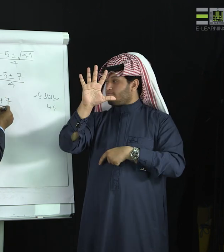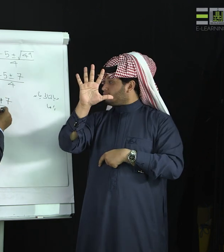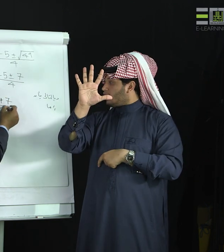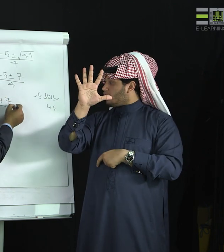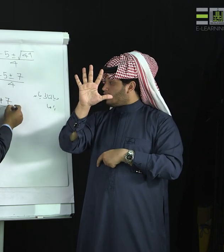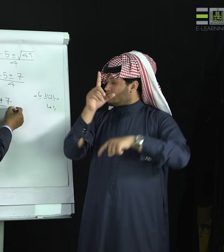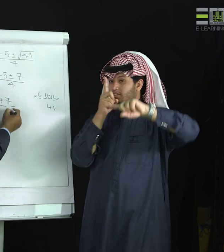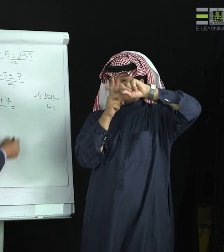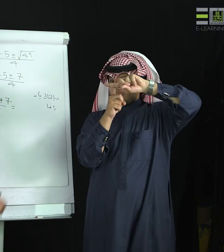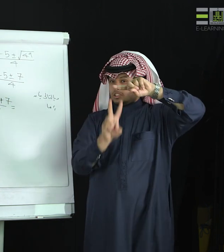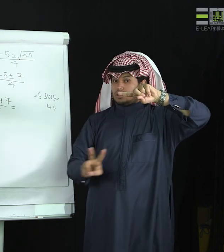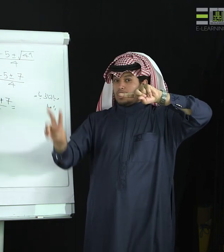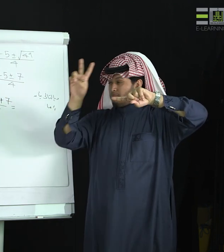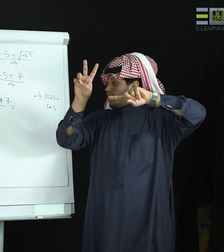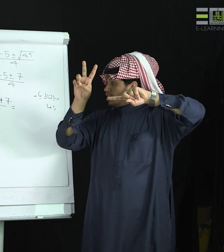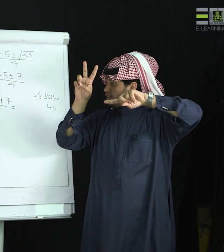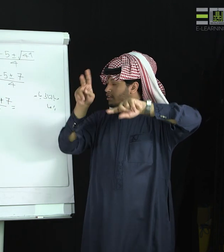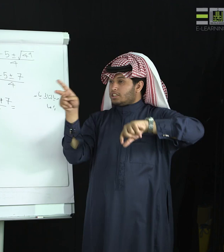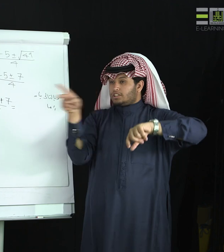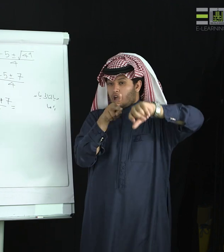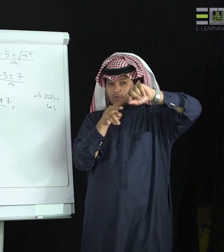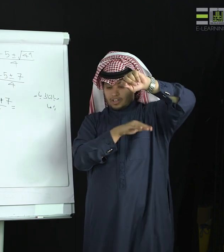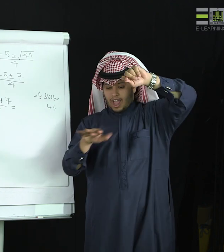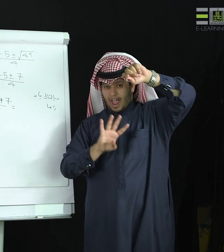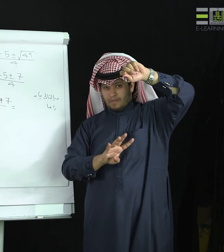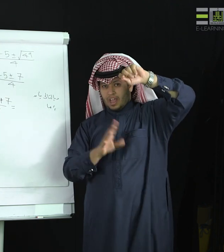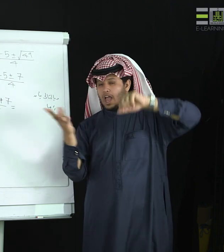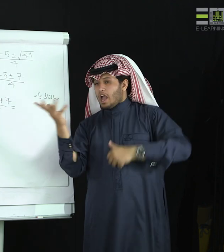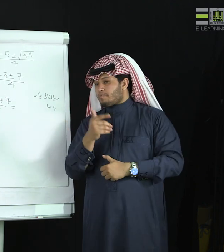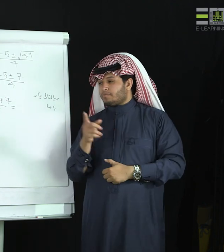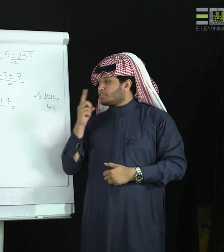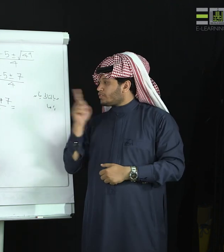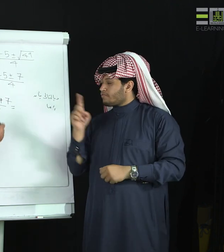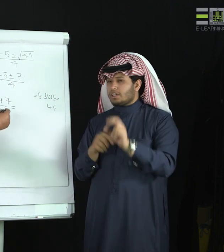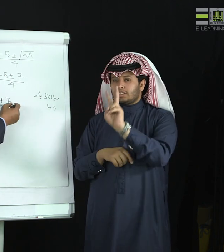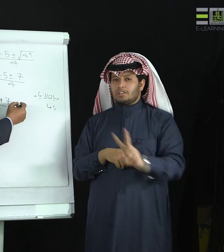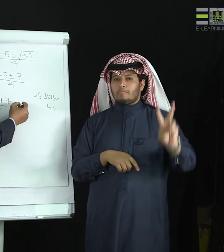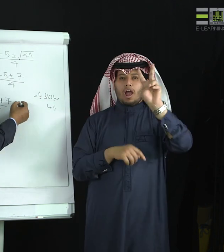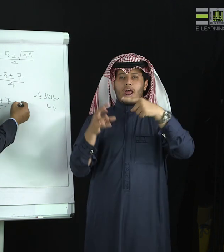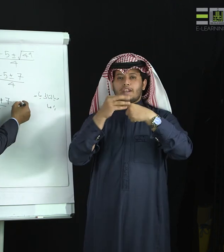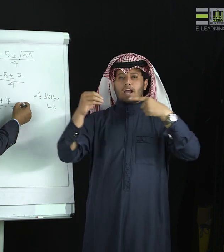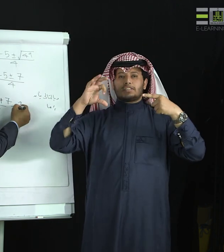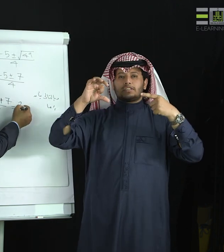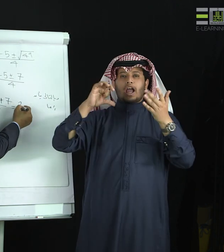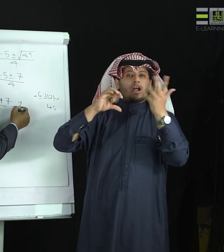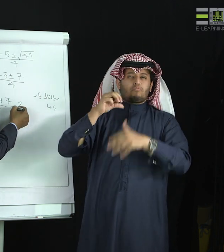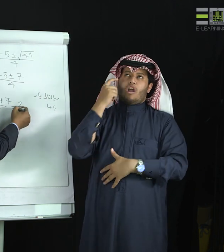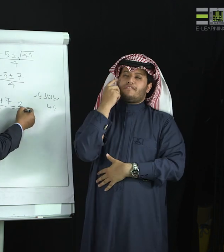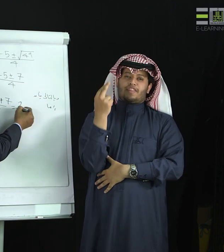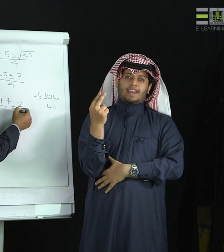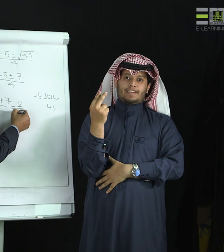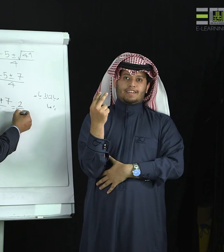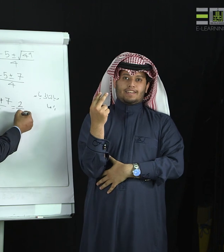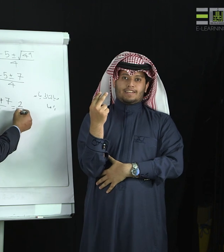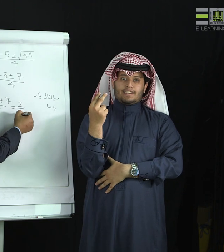على 4. طيب 5 ناقص 7 ناقص 5 اللي هي كام؟ 2. 2